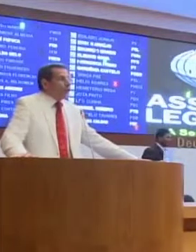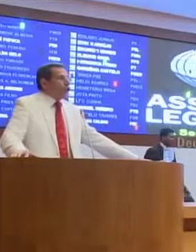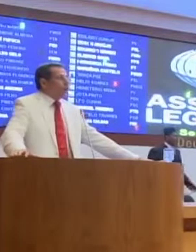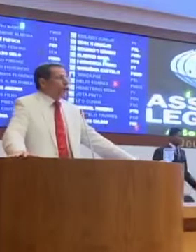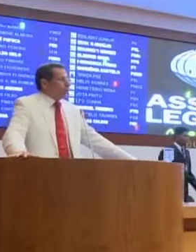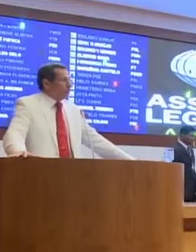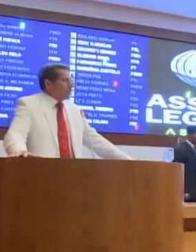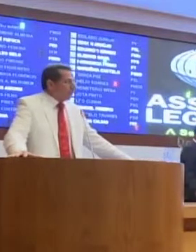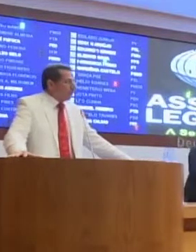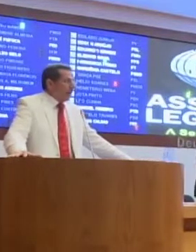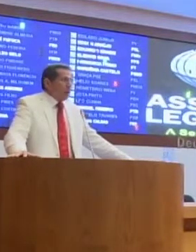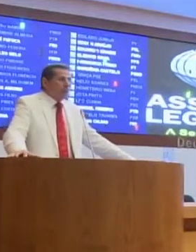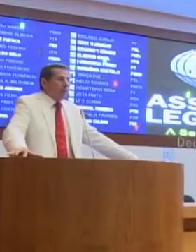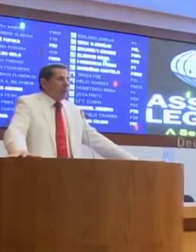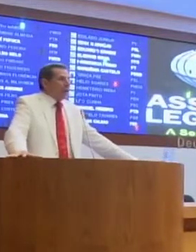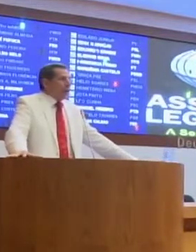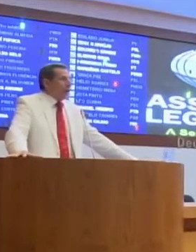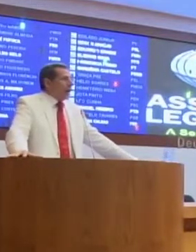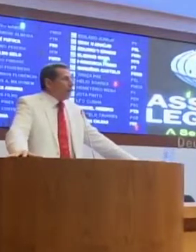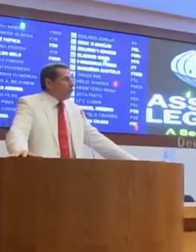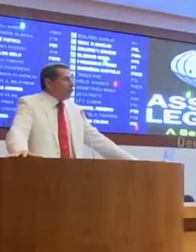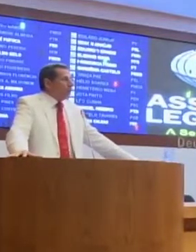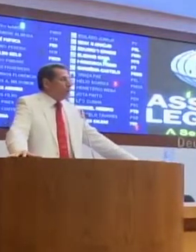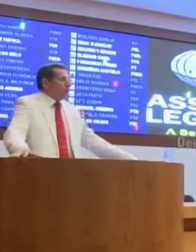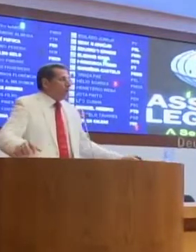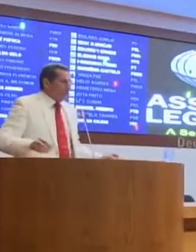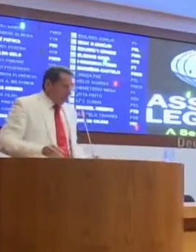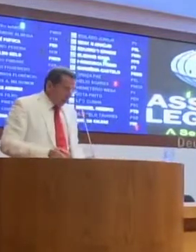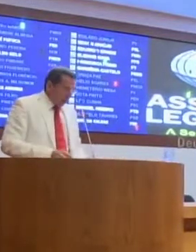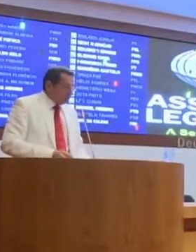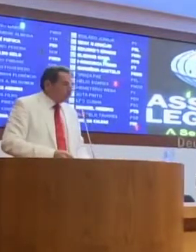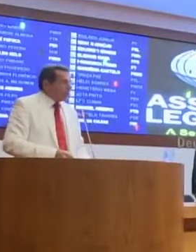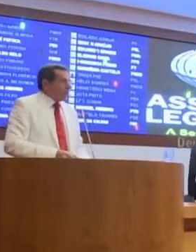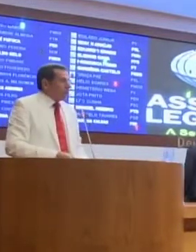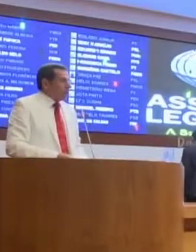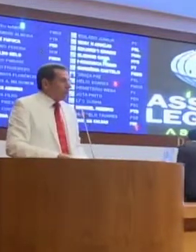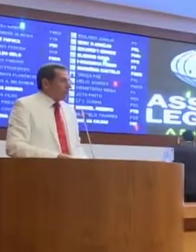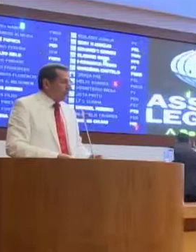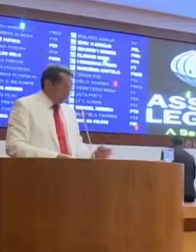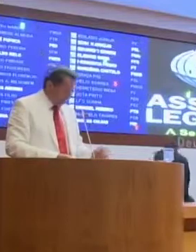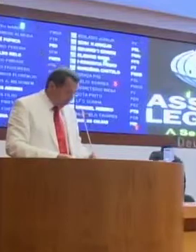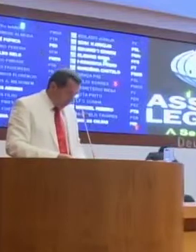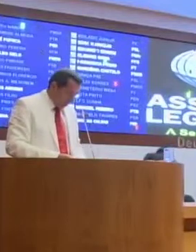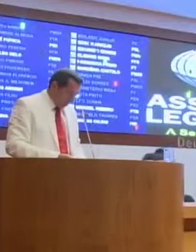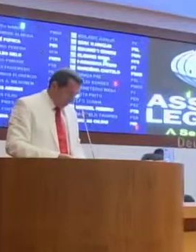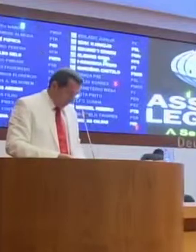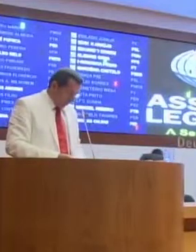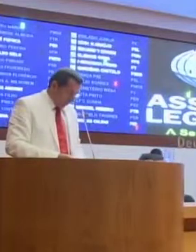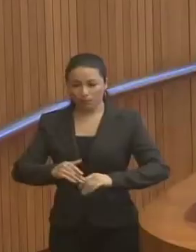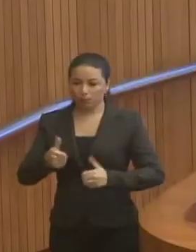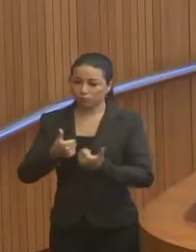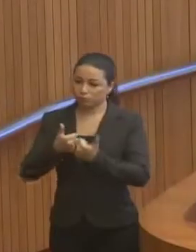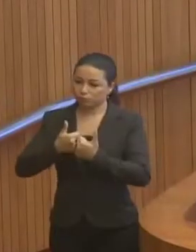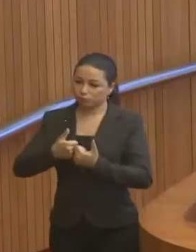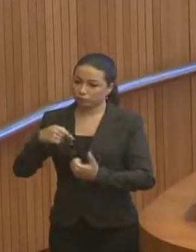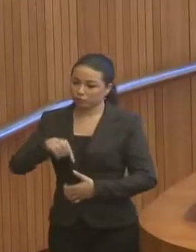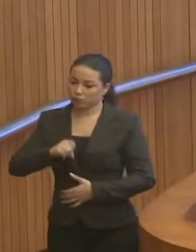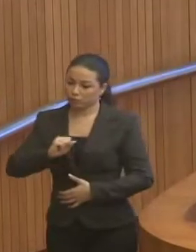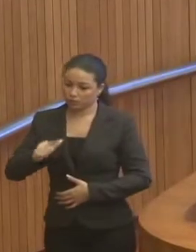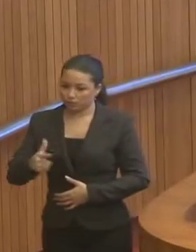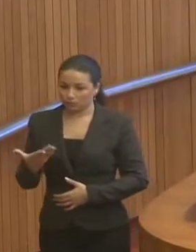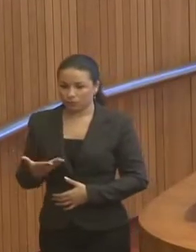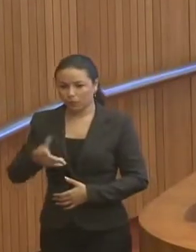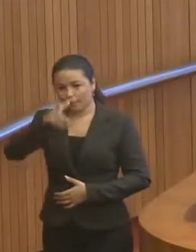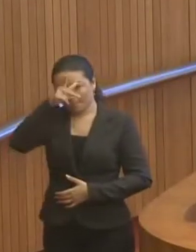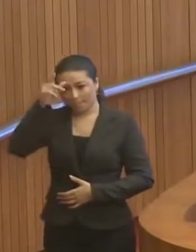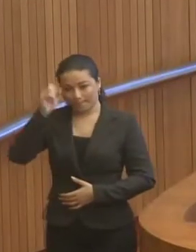esse litígio entre o patronal e o laboral do sistema coletivo de São Luís. A Prefeitura